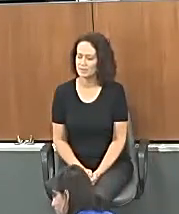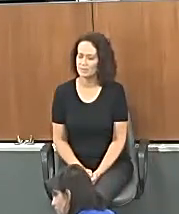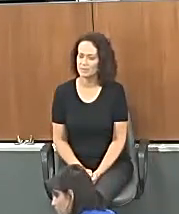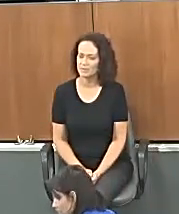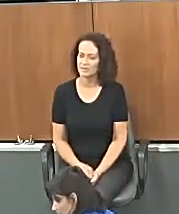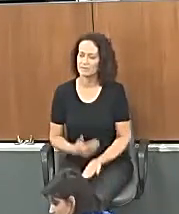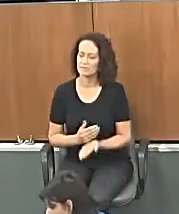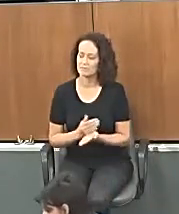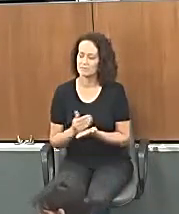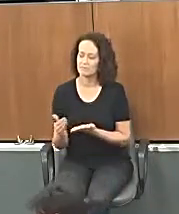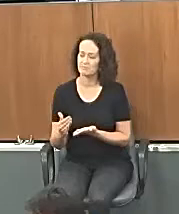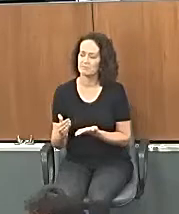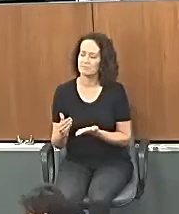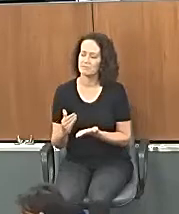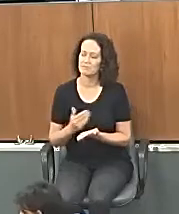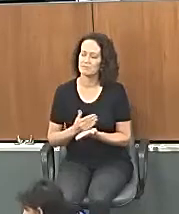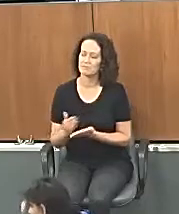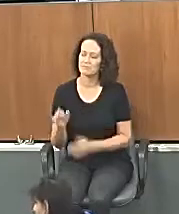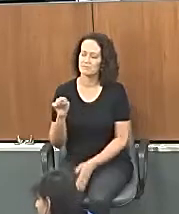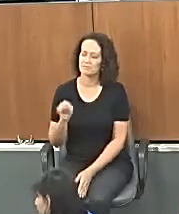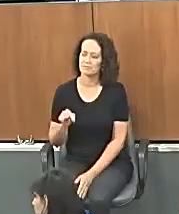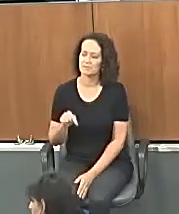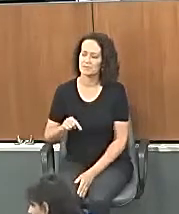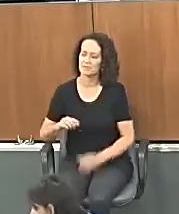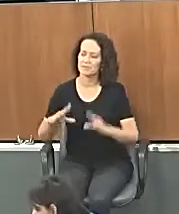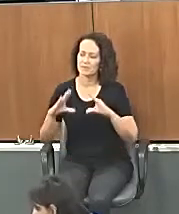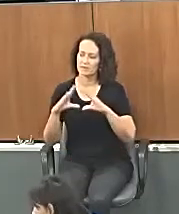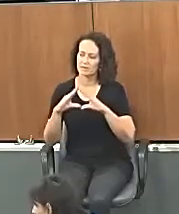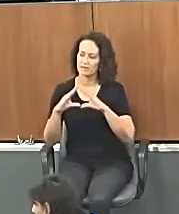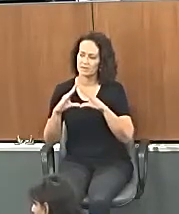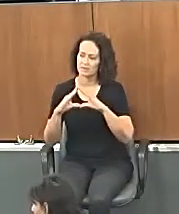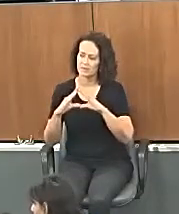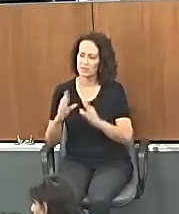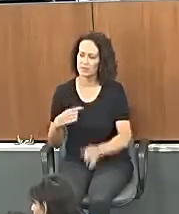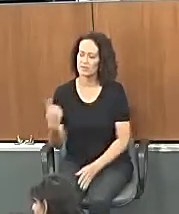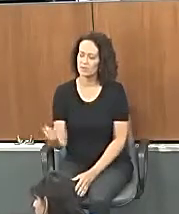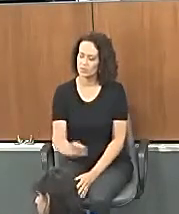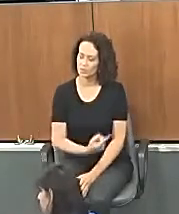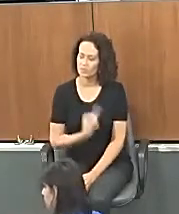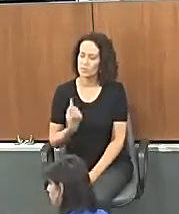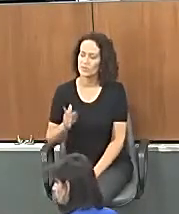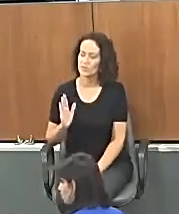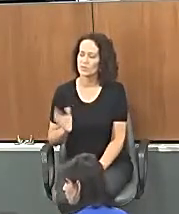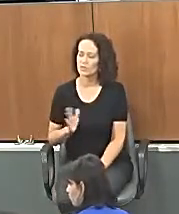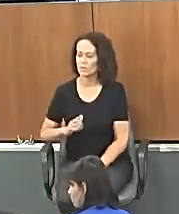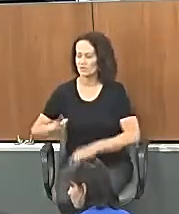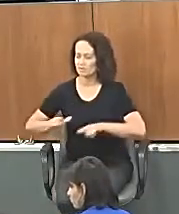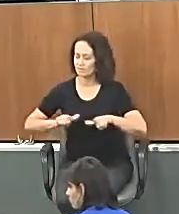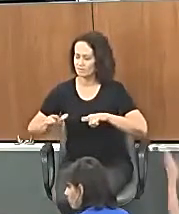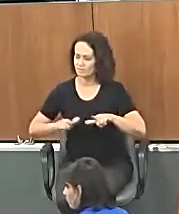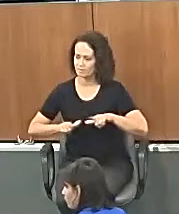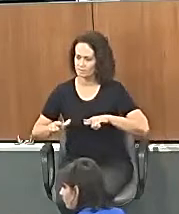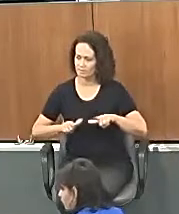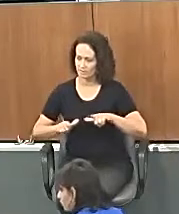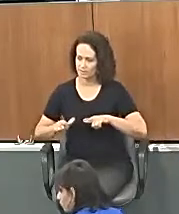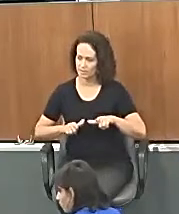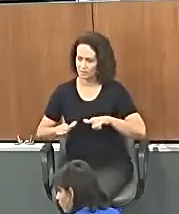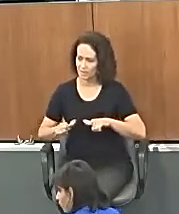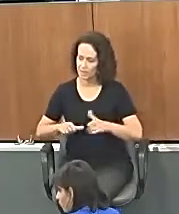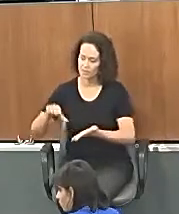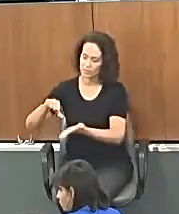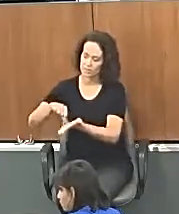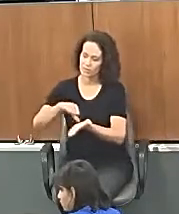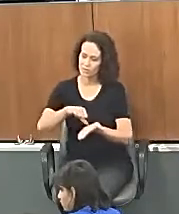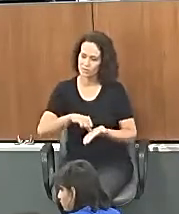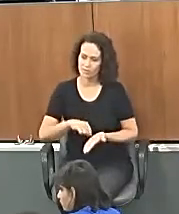paz aqui na na assembléia nós nosso objetivo é realmente trabalhar de forma intersetorial que